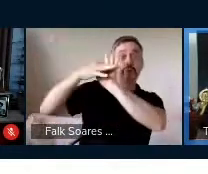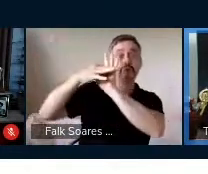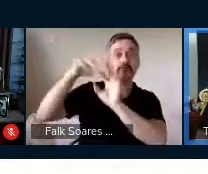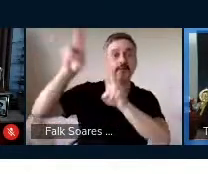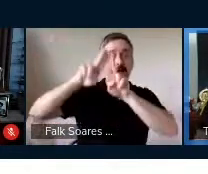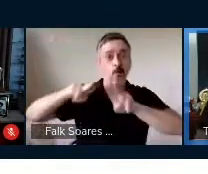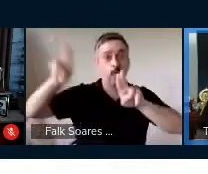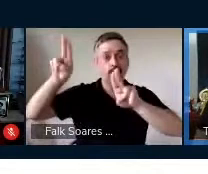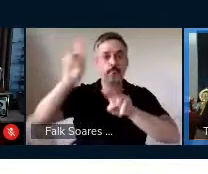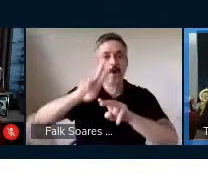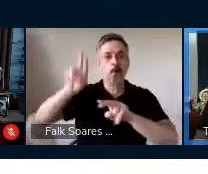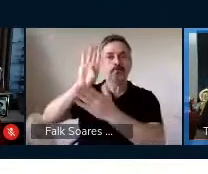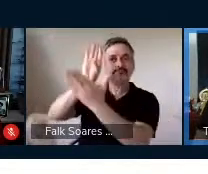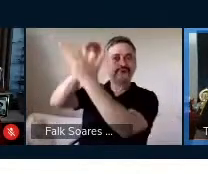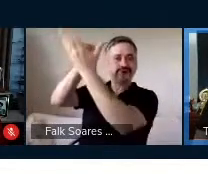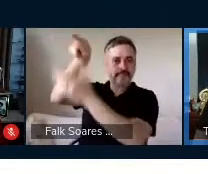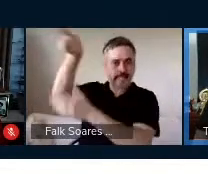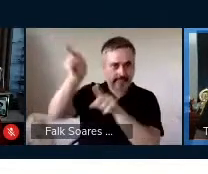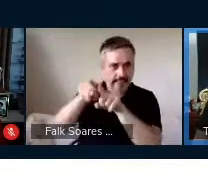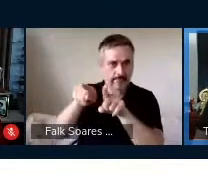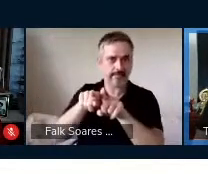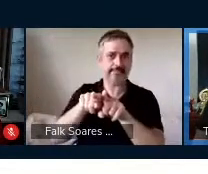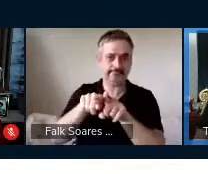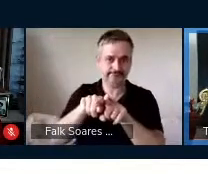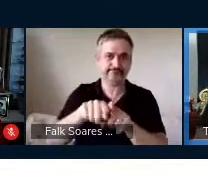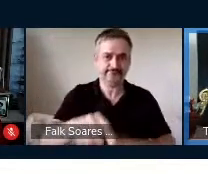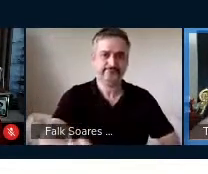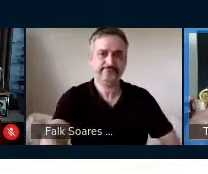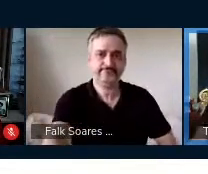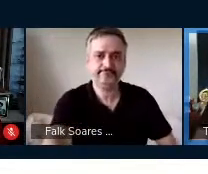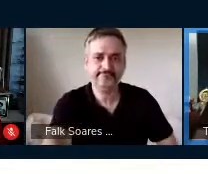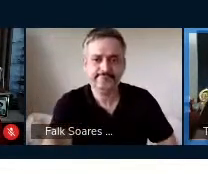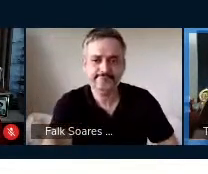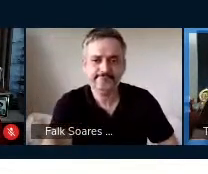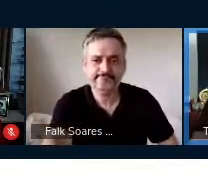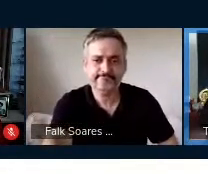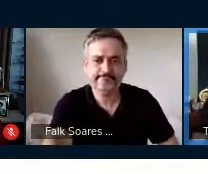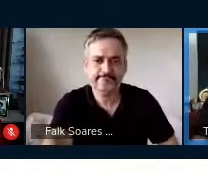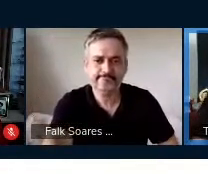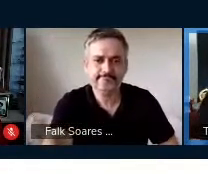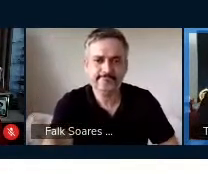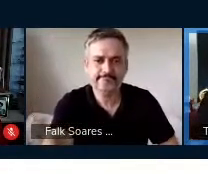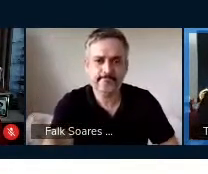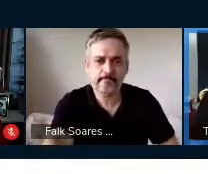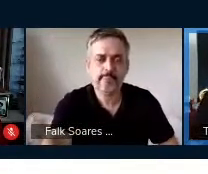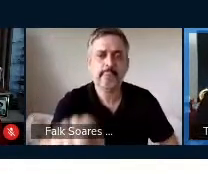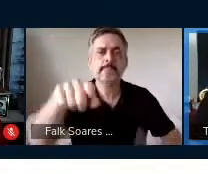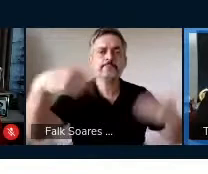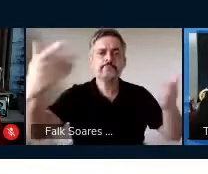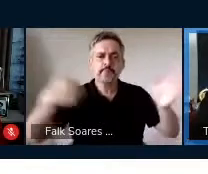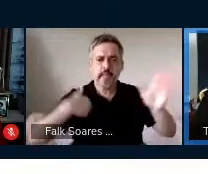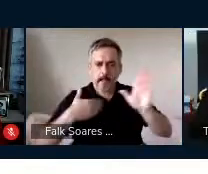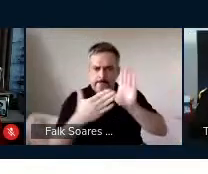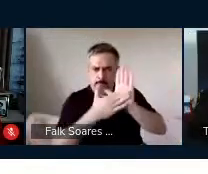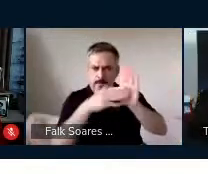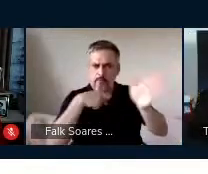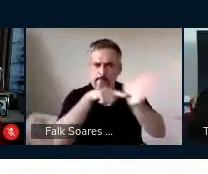de surdos. Então, pode ser, inclusive, pode ser utilizado por outras universidades também.